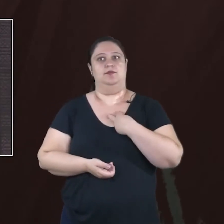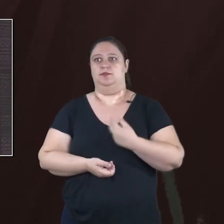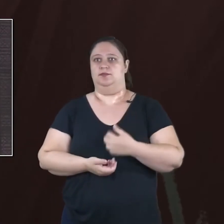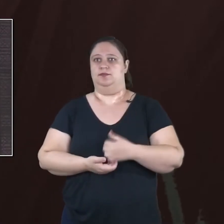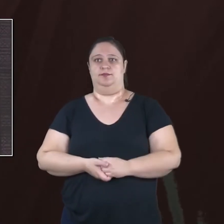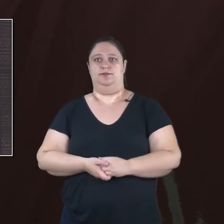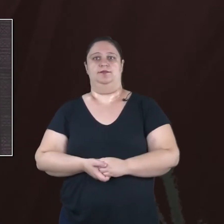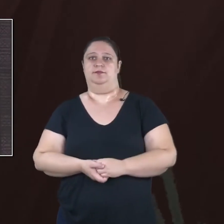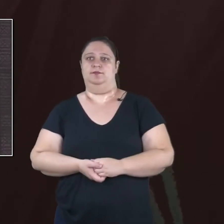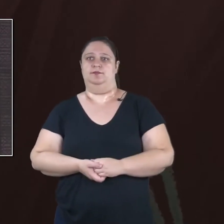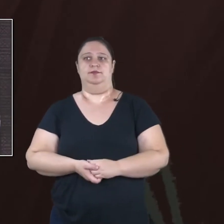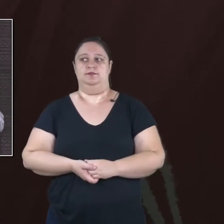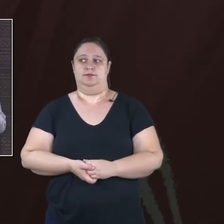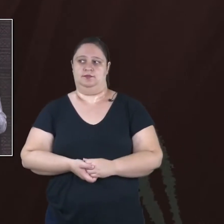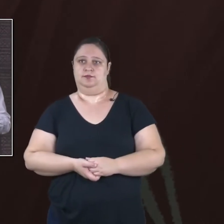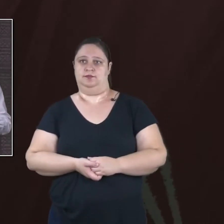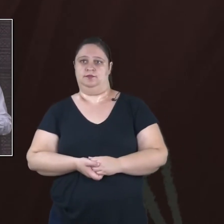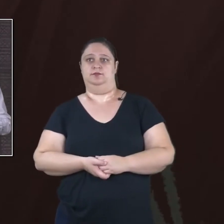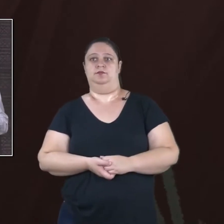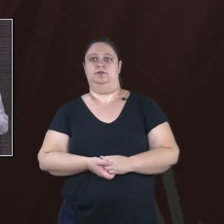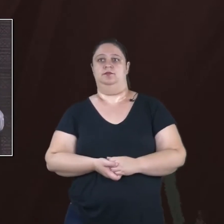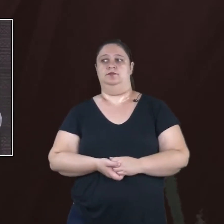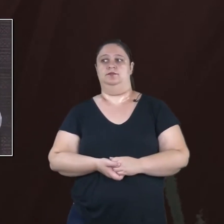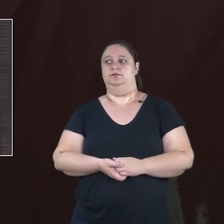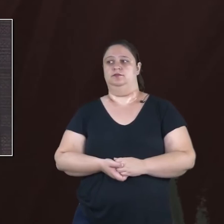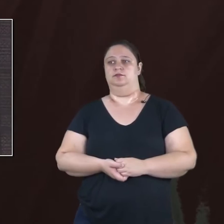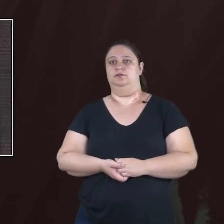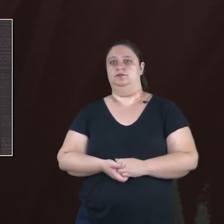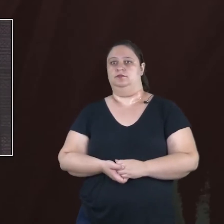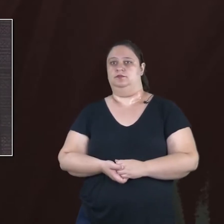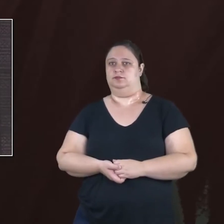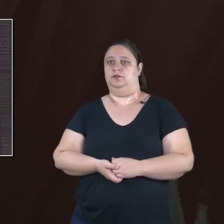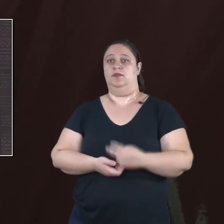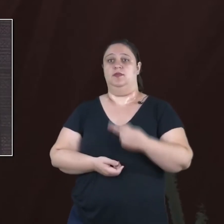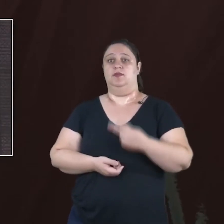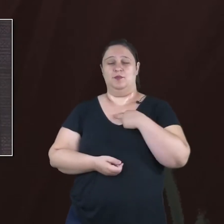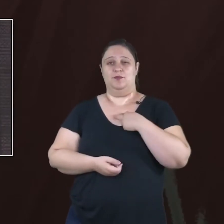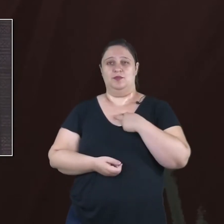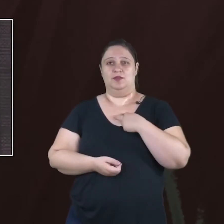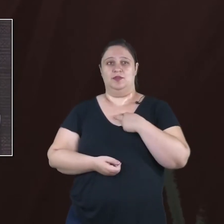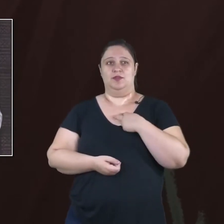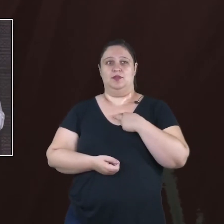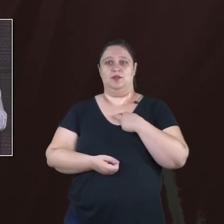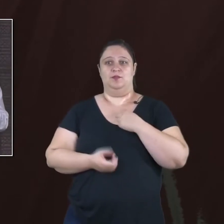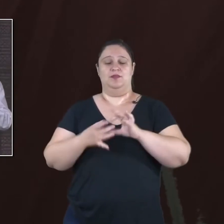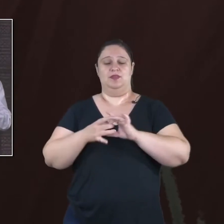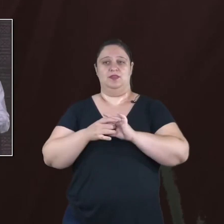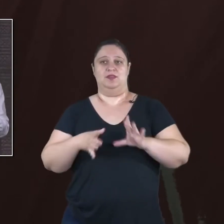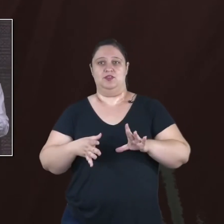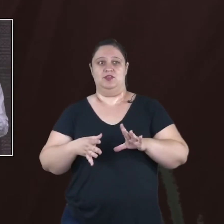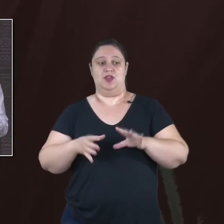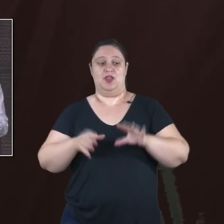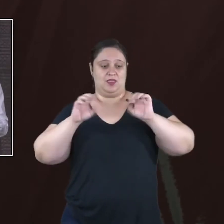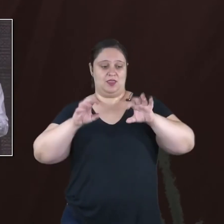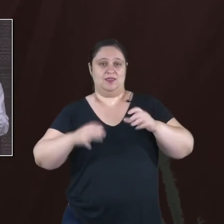trás. Não podemos deixar, irmãos, que os ensinamentos diferentes nos